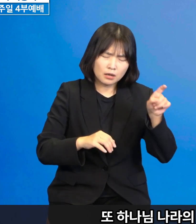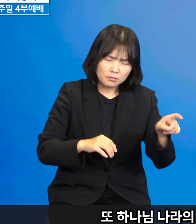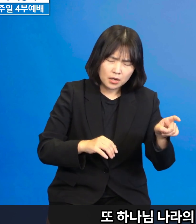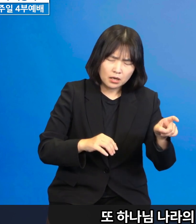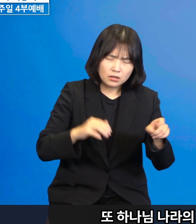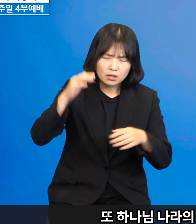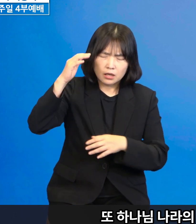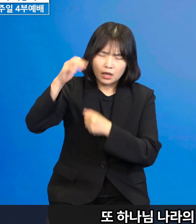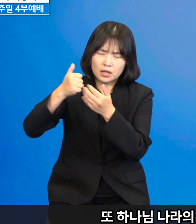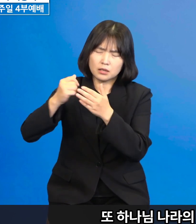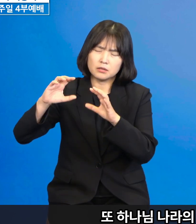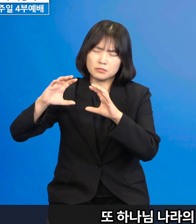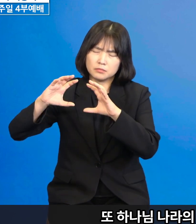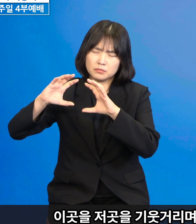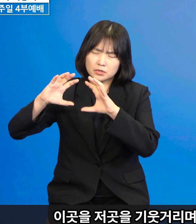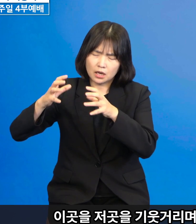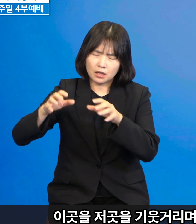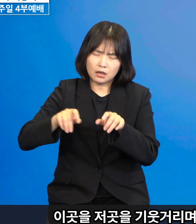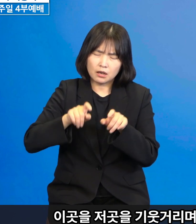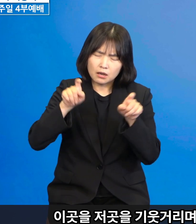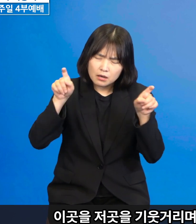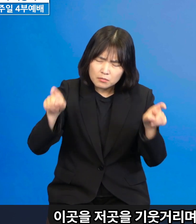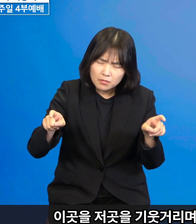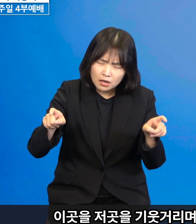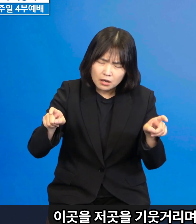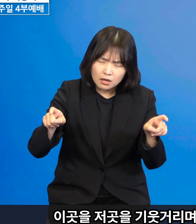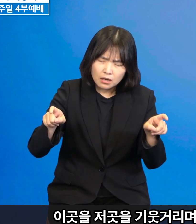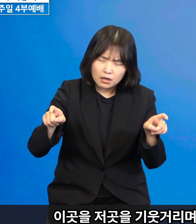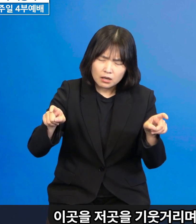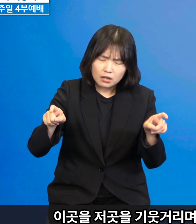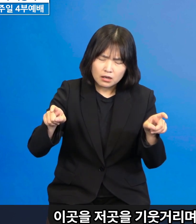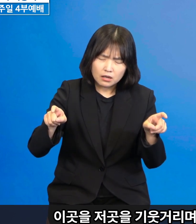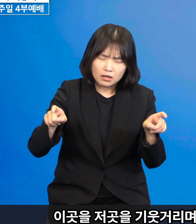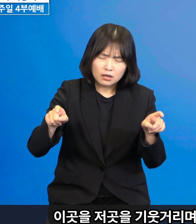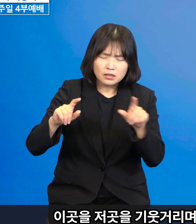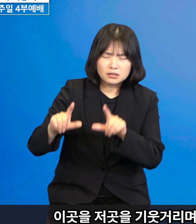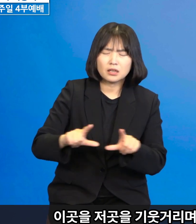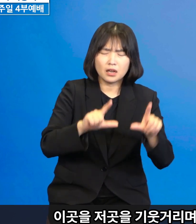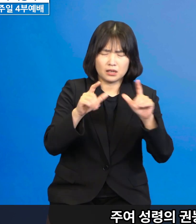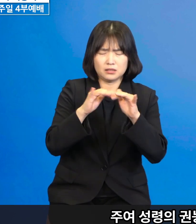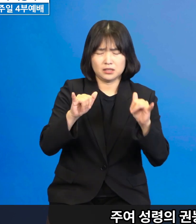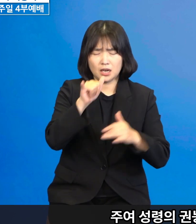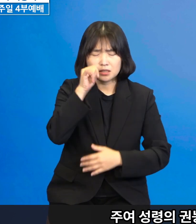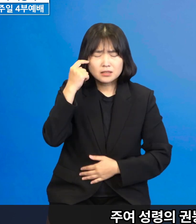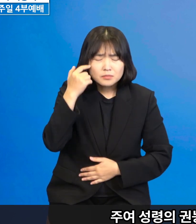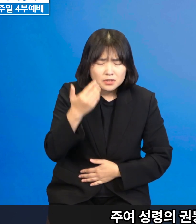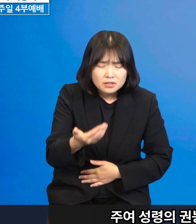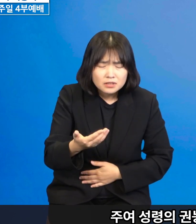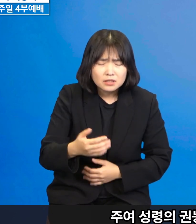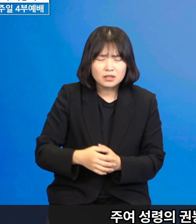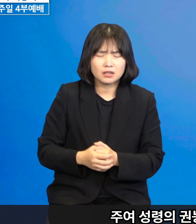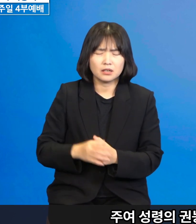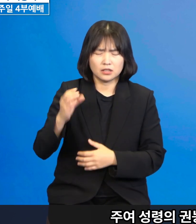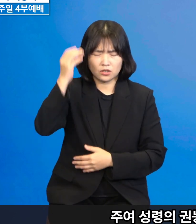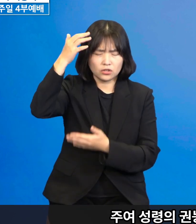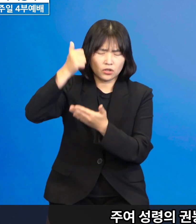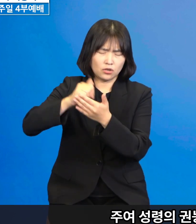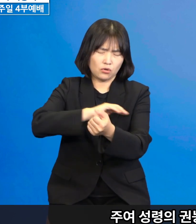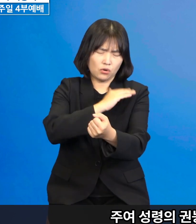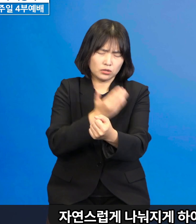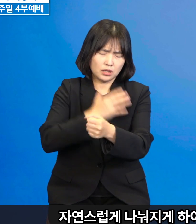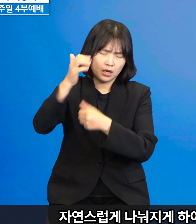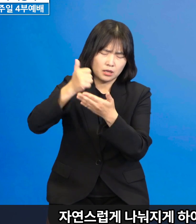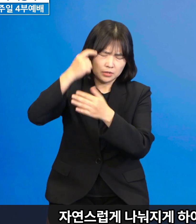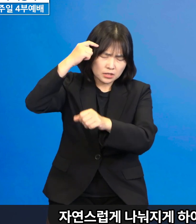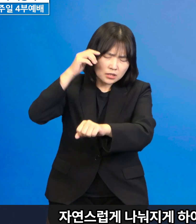나라의 한 발을 양다리를 걸쳐 이곳을 저곳을 기웃거리며 살아가는 자가 혹시 있습니까? 주여, 성령의 권능과 하나님의